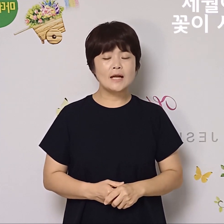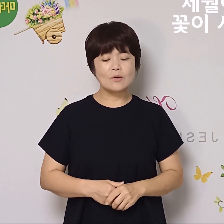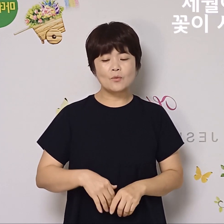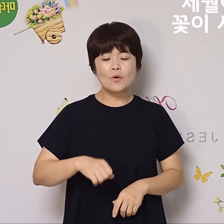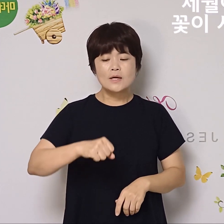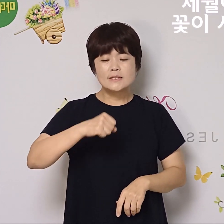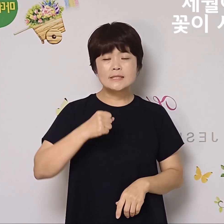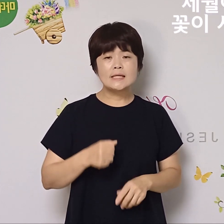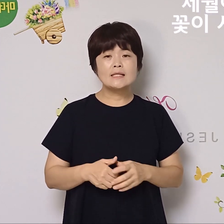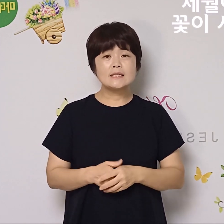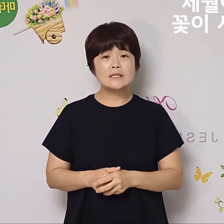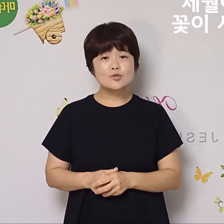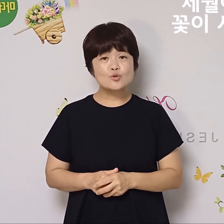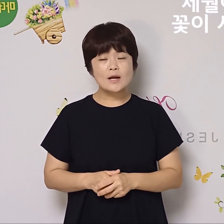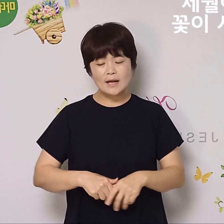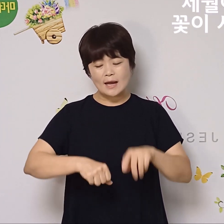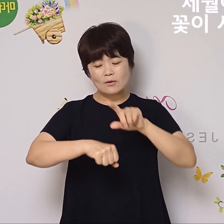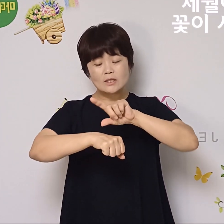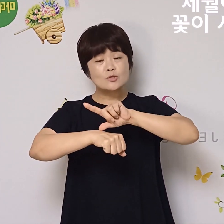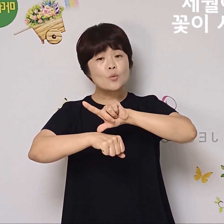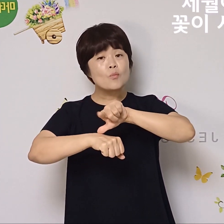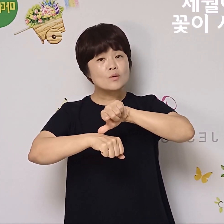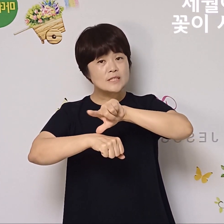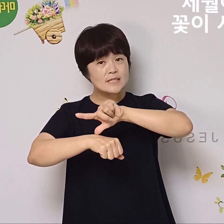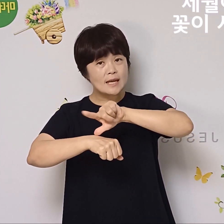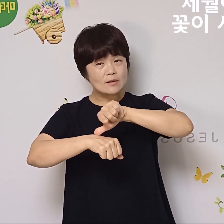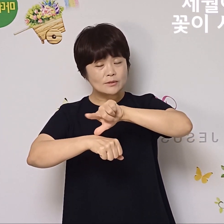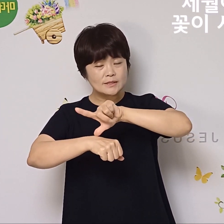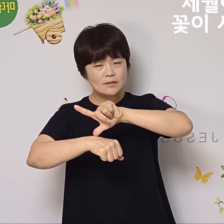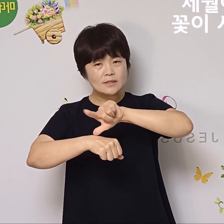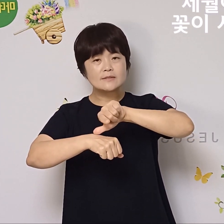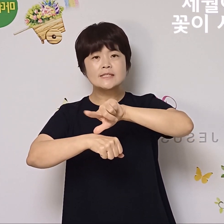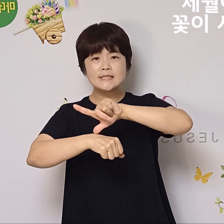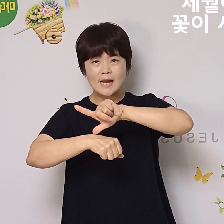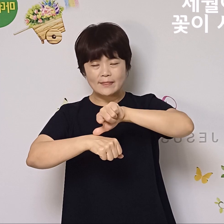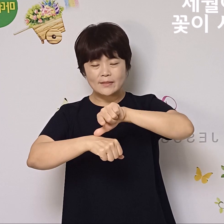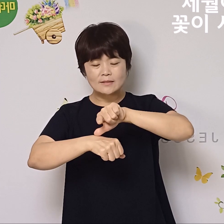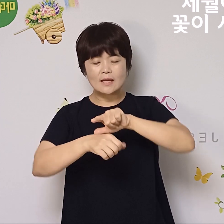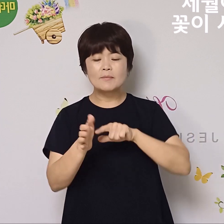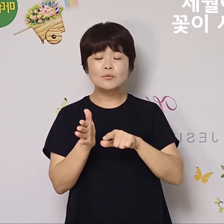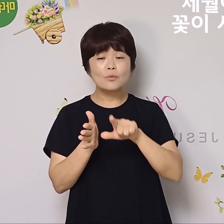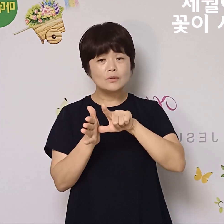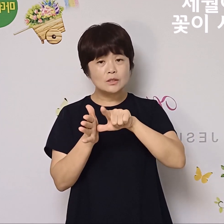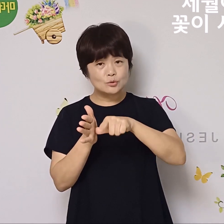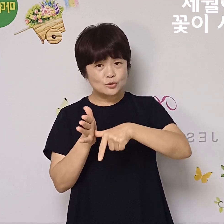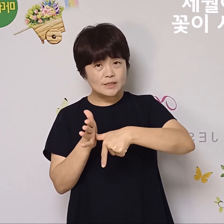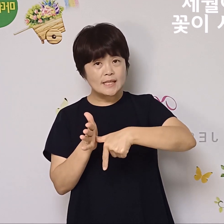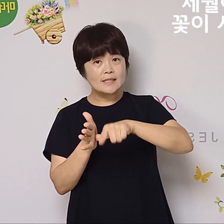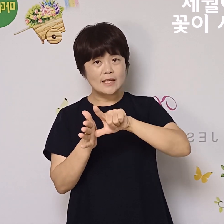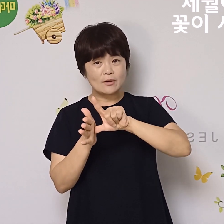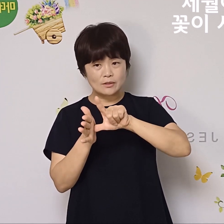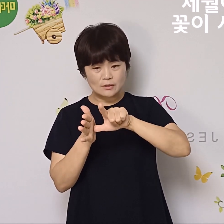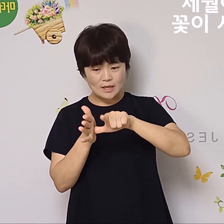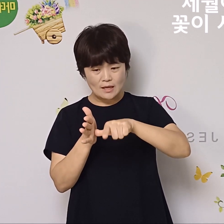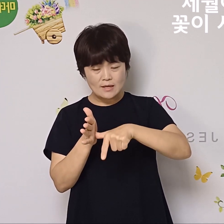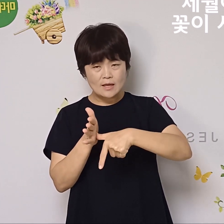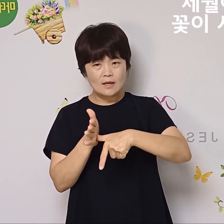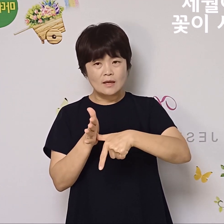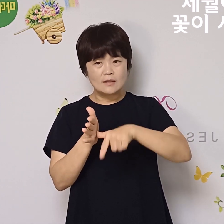가고 시간이라는 수화가 여기는 손목시계거든요. 이건 시간. 그 다음에 또 이것도 시간이에요.